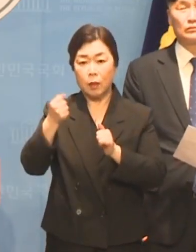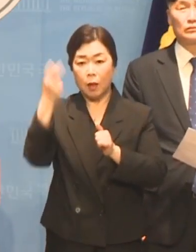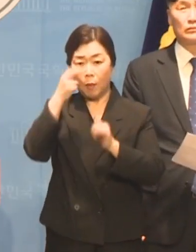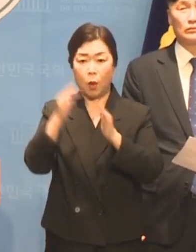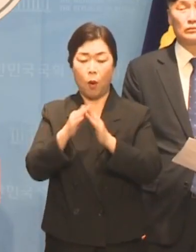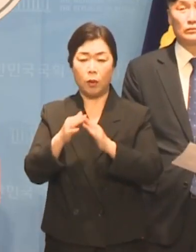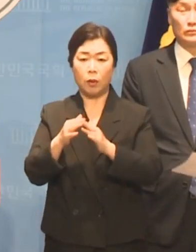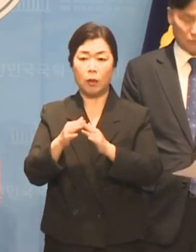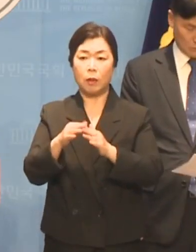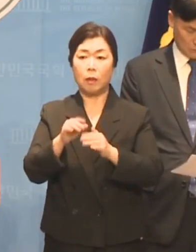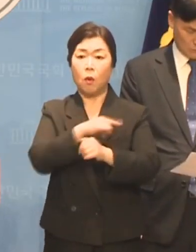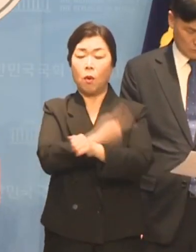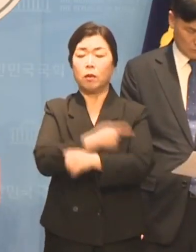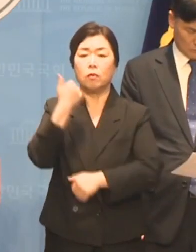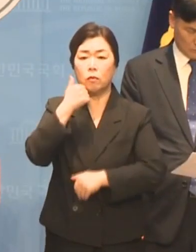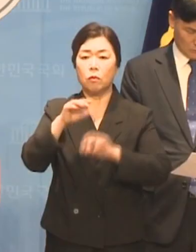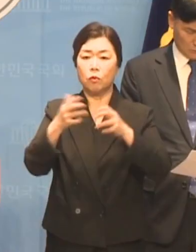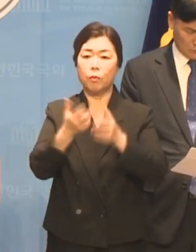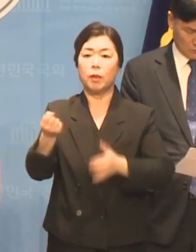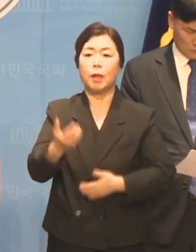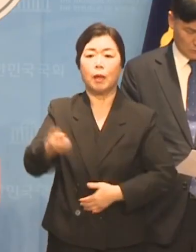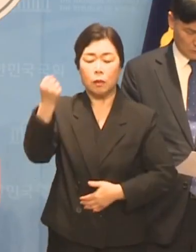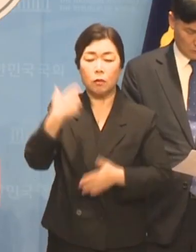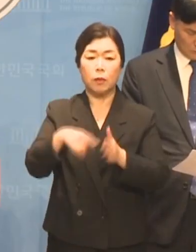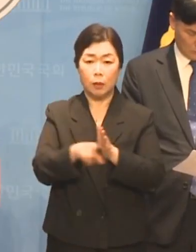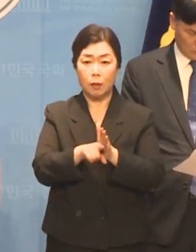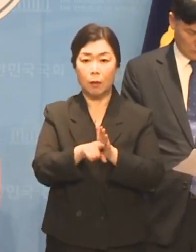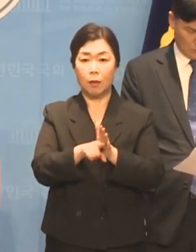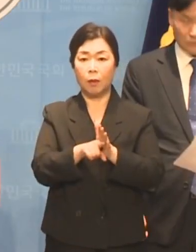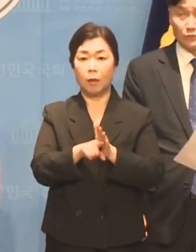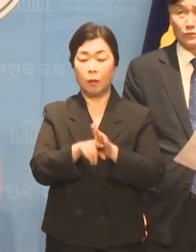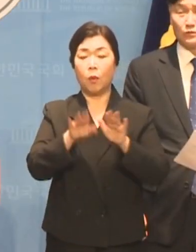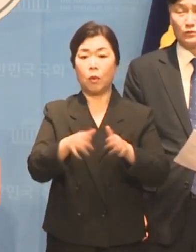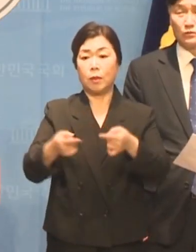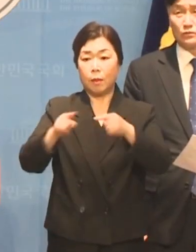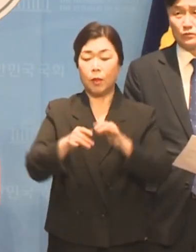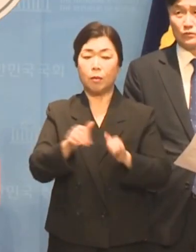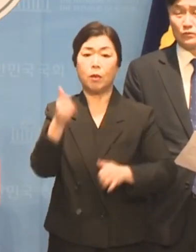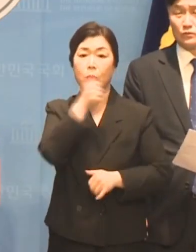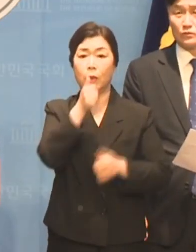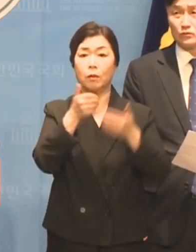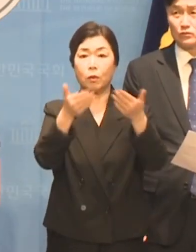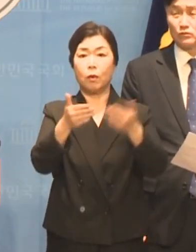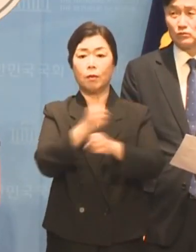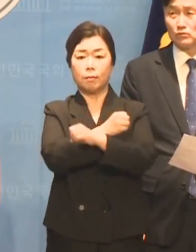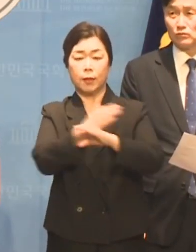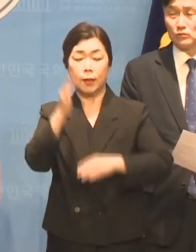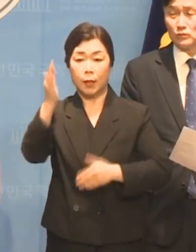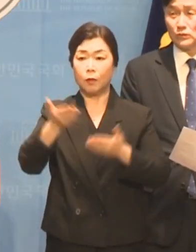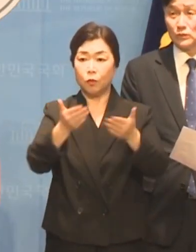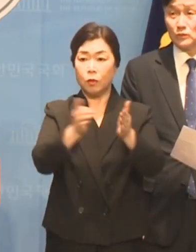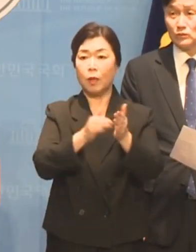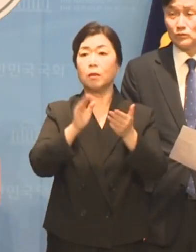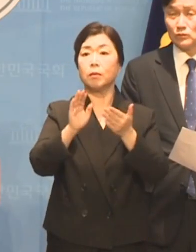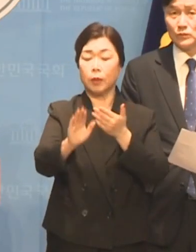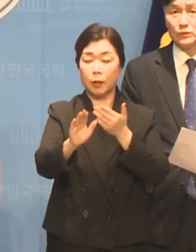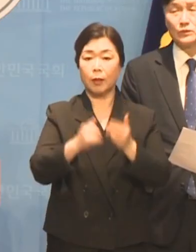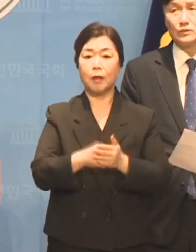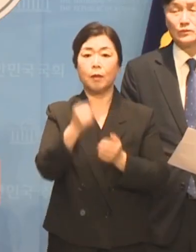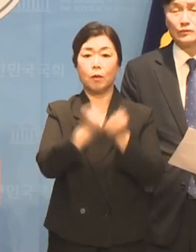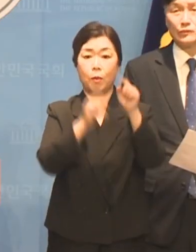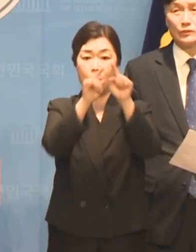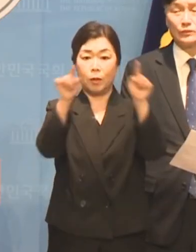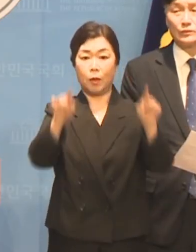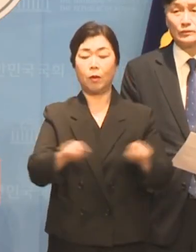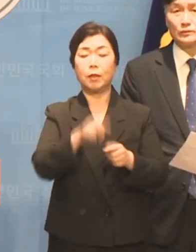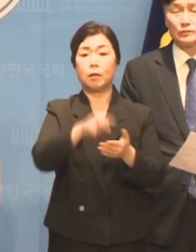있도록 하겠다는 말씀을 올리면서 오늘 오신 분들 소개하고 모두 발언을 하신 이후에 성명서를